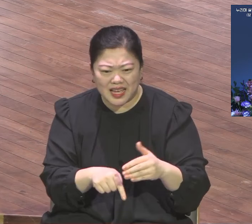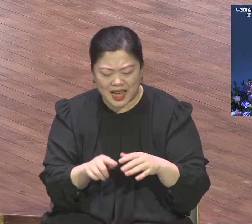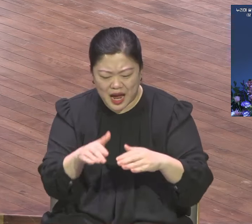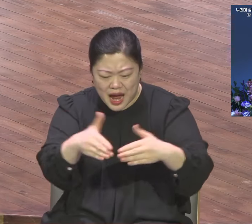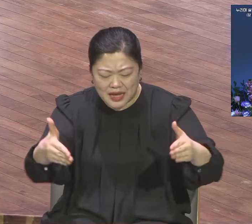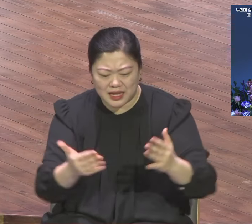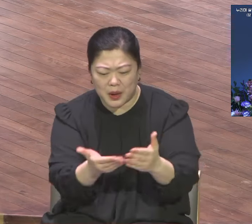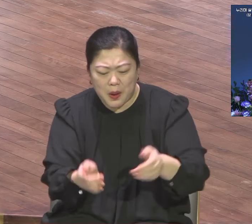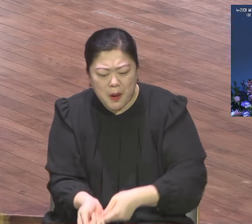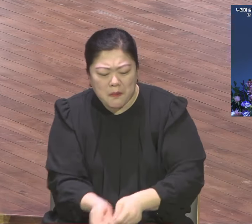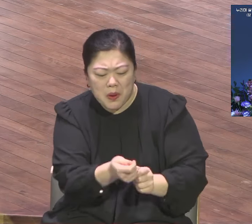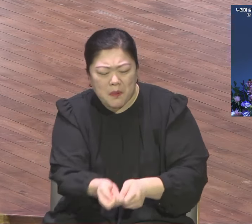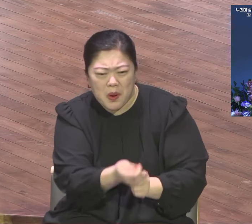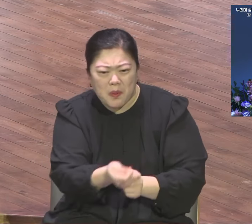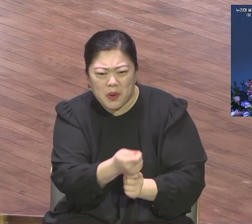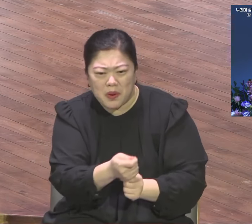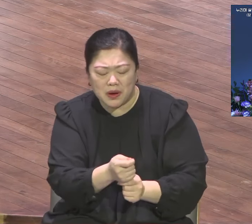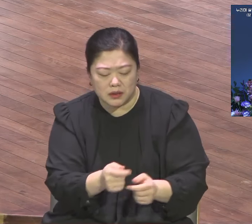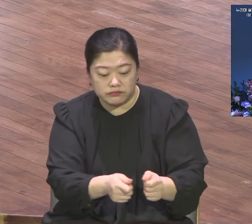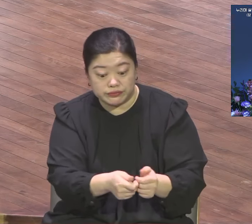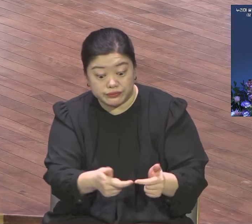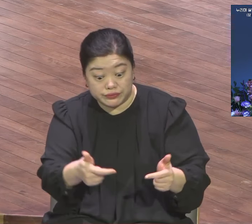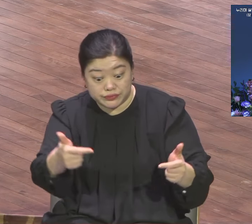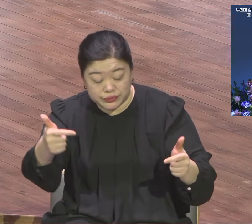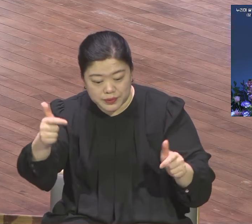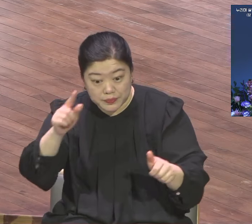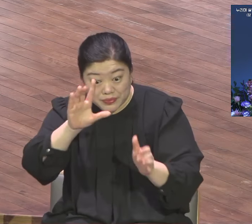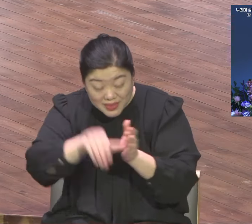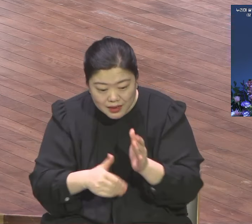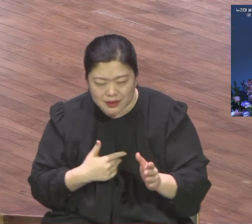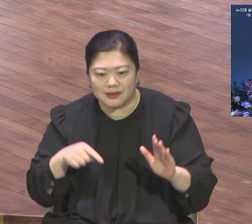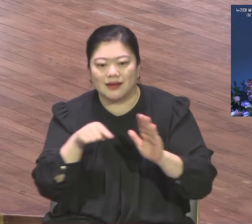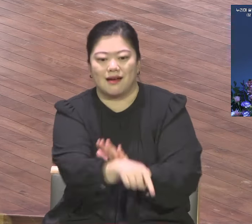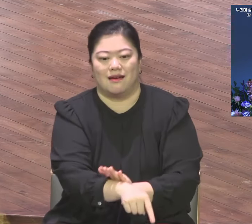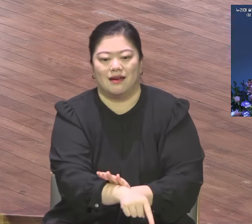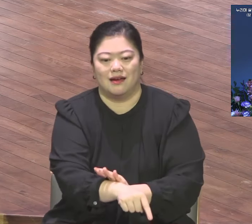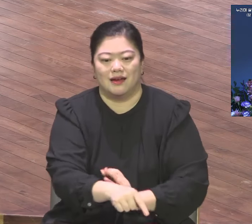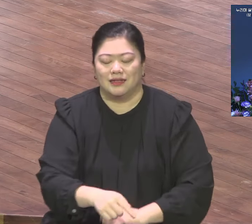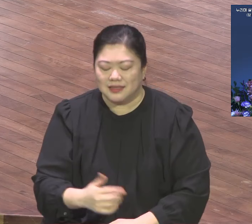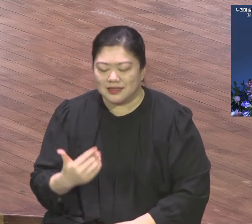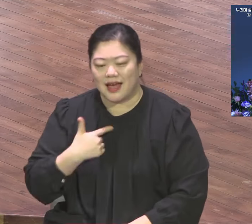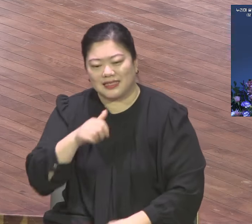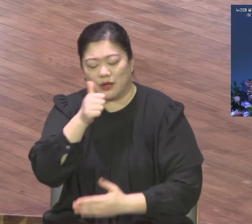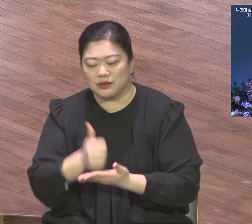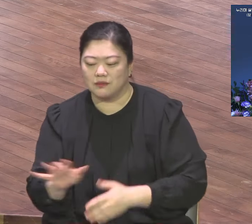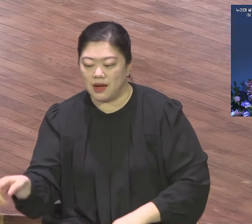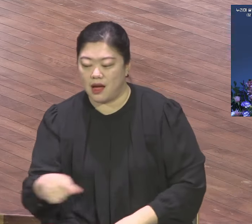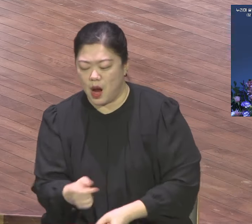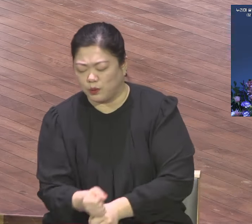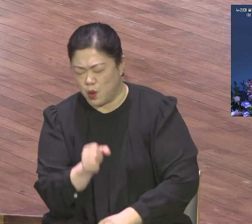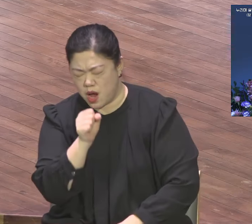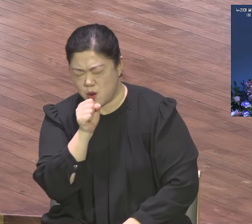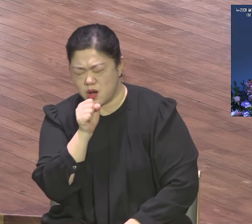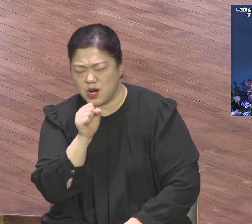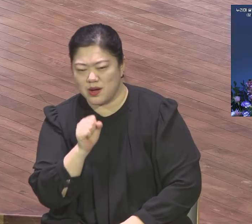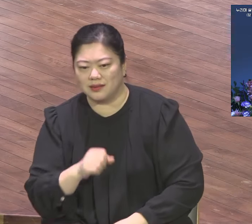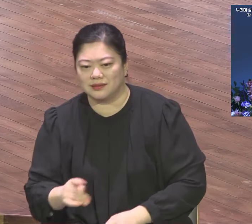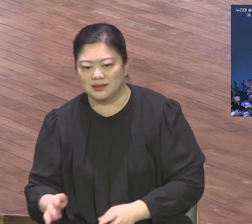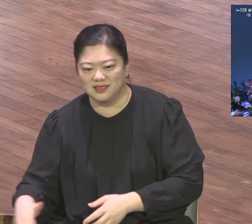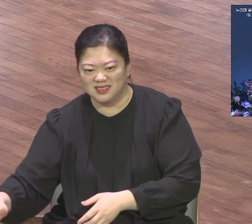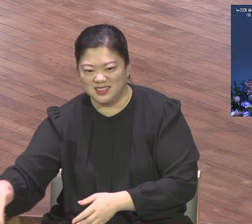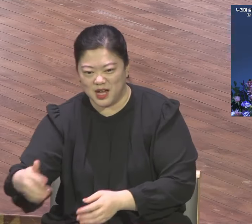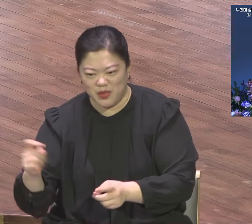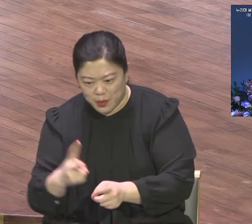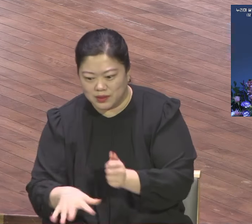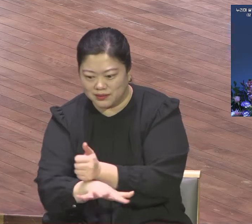장로님들하고 운동하면서 같이 교제하고 뭐 중요한 이야기들 다 하고 야 이게 참 하나님께서